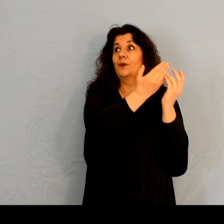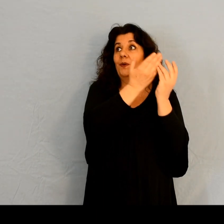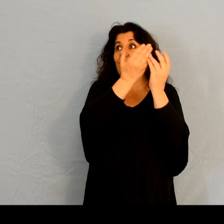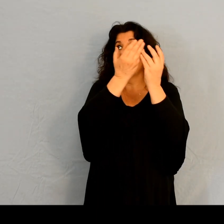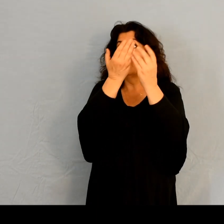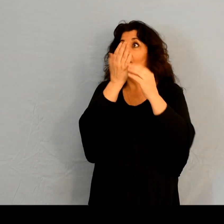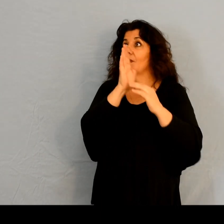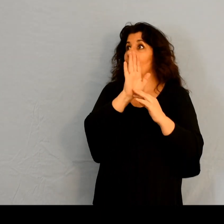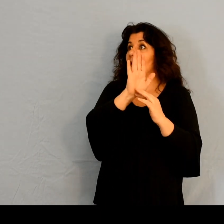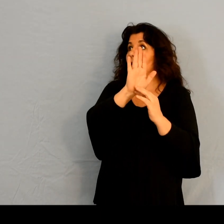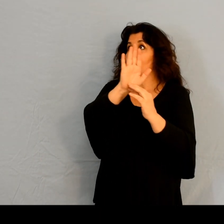loi qui le concernait,